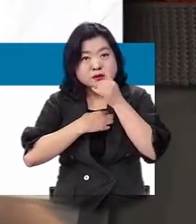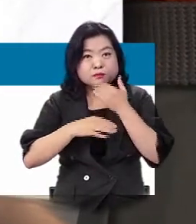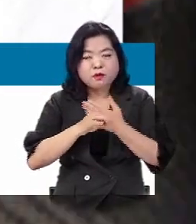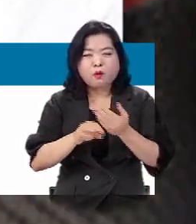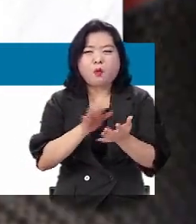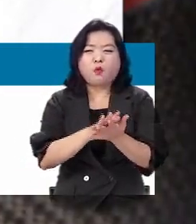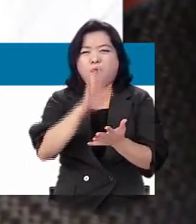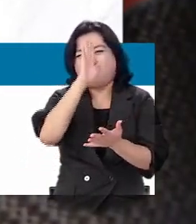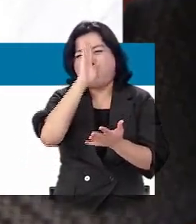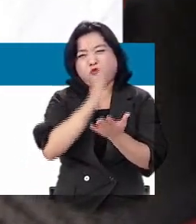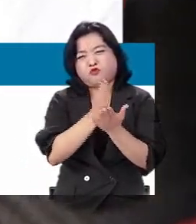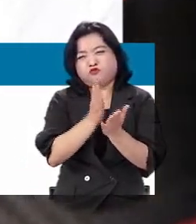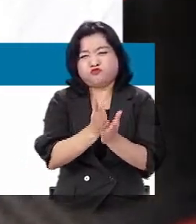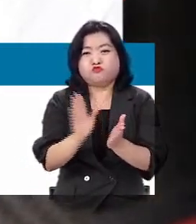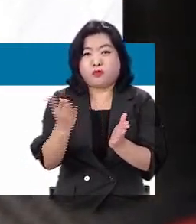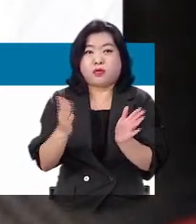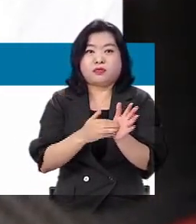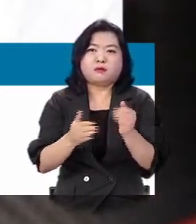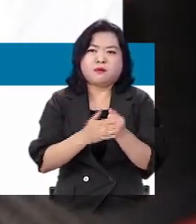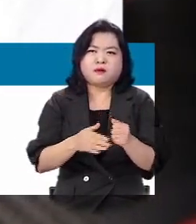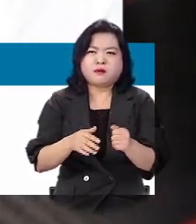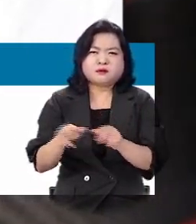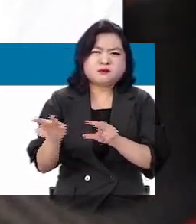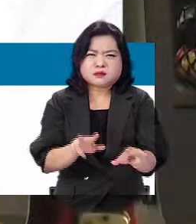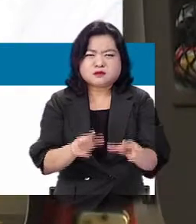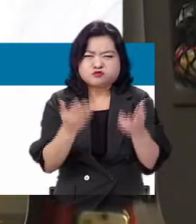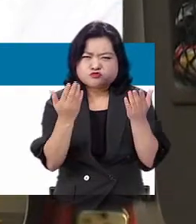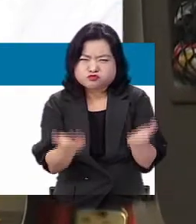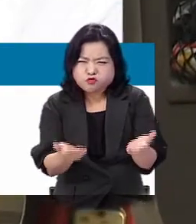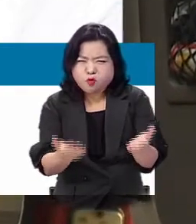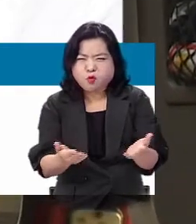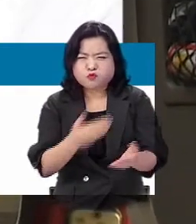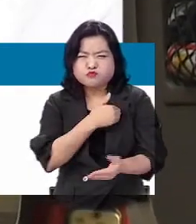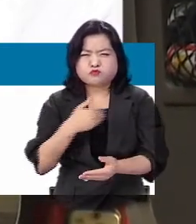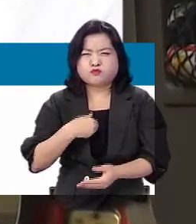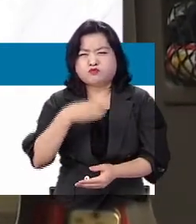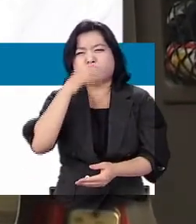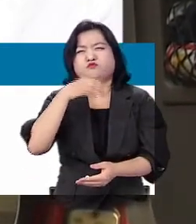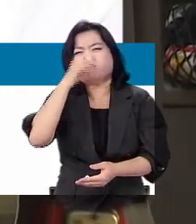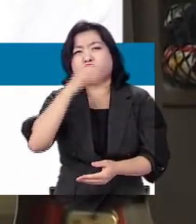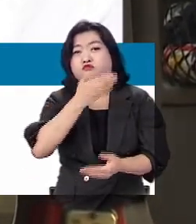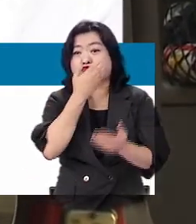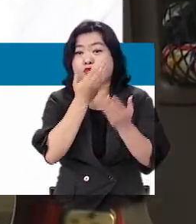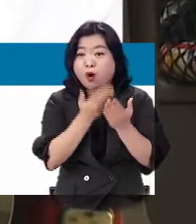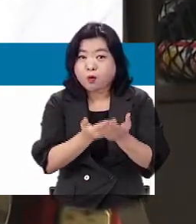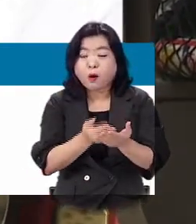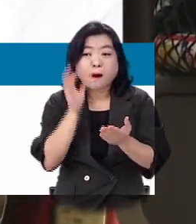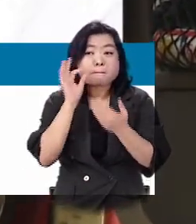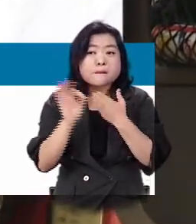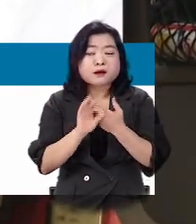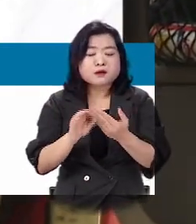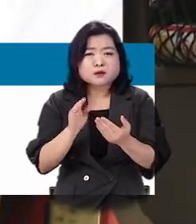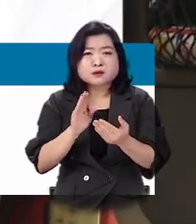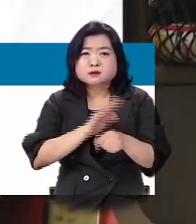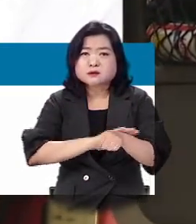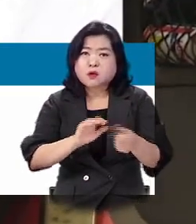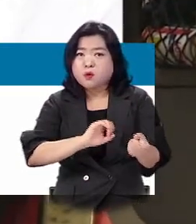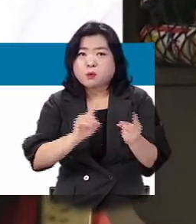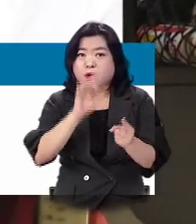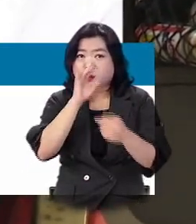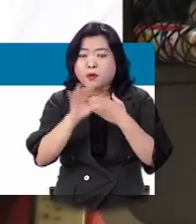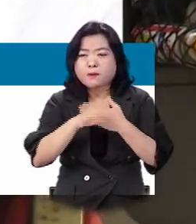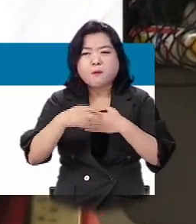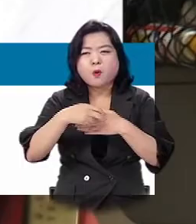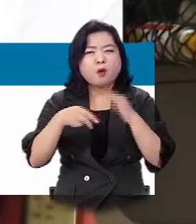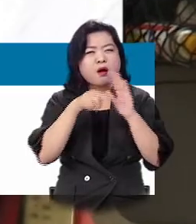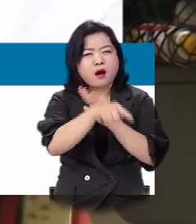온열 질환의 한 종류이기 때문에 즉각적으로 쉬고 충분한 수분 섭취를 해주는 게 제일 중요하고 만일에 이게 쉽게 회복되지 않는다면 병원에서